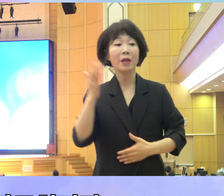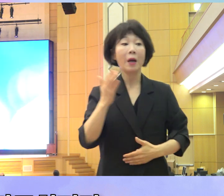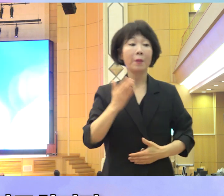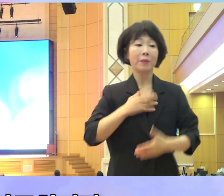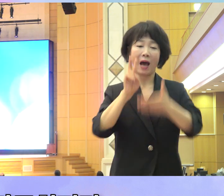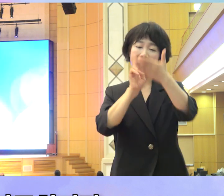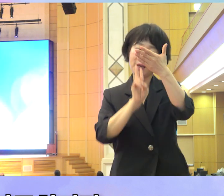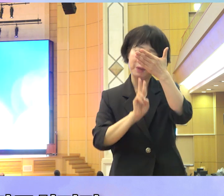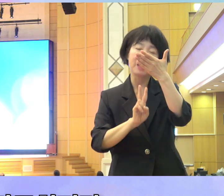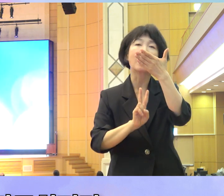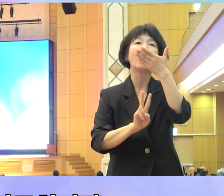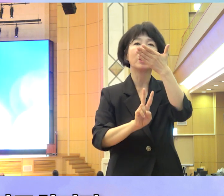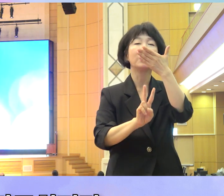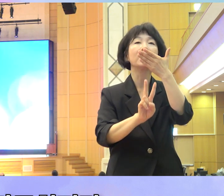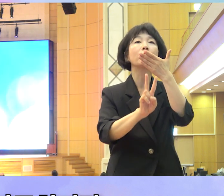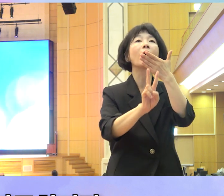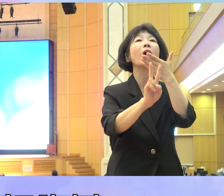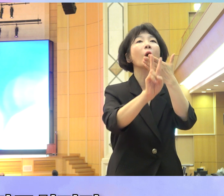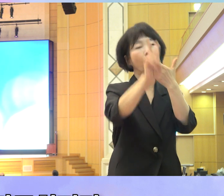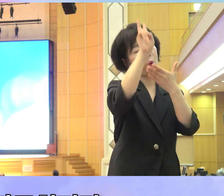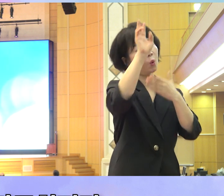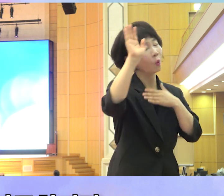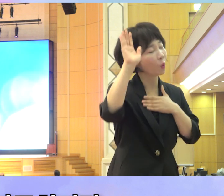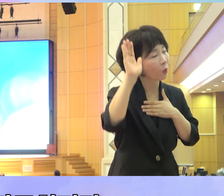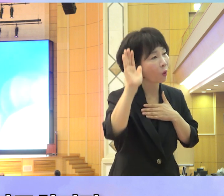꿈이 나의 비전이